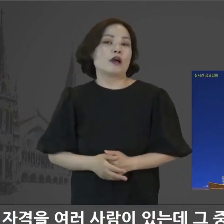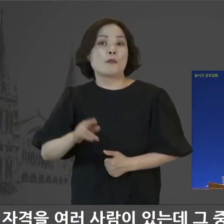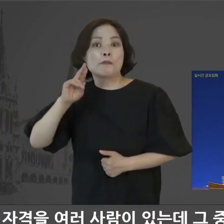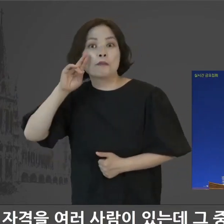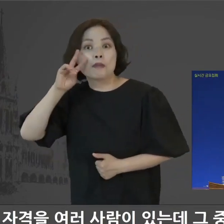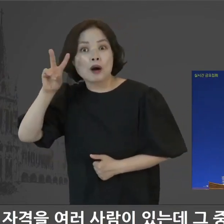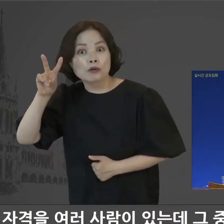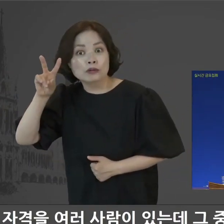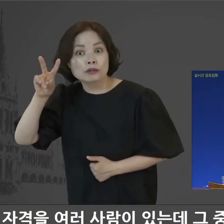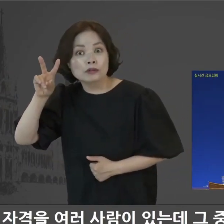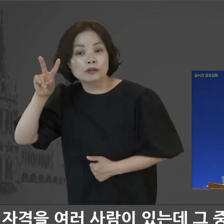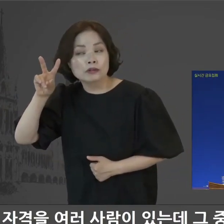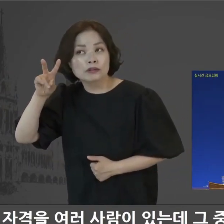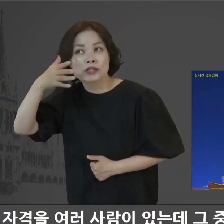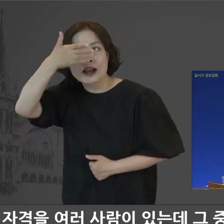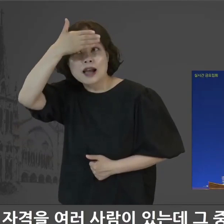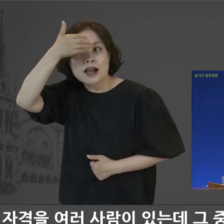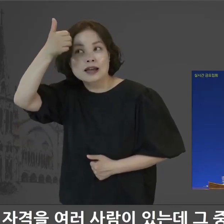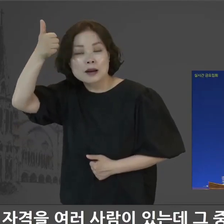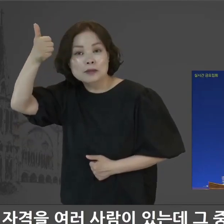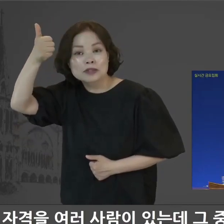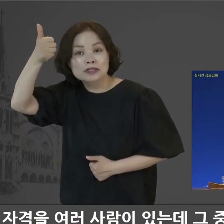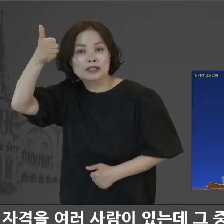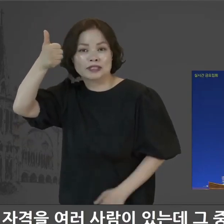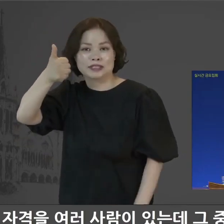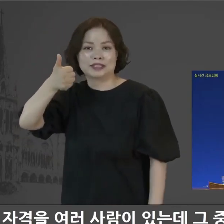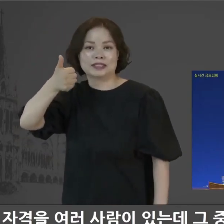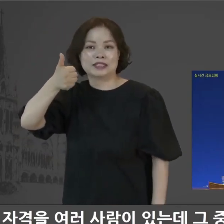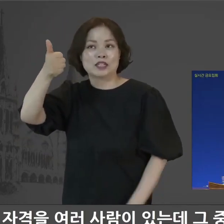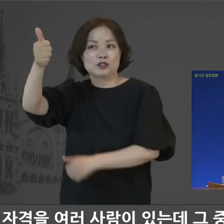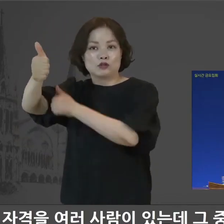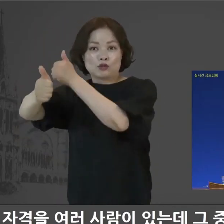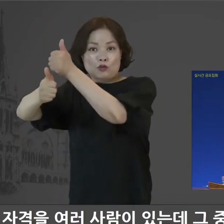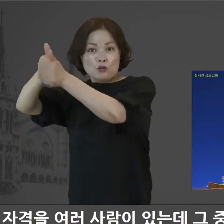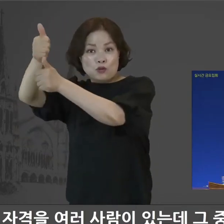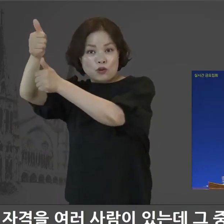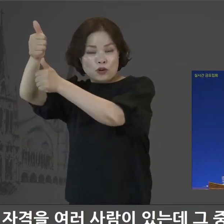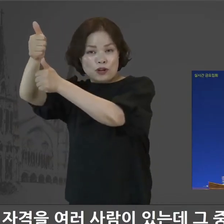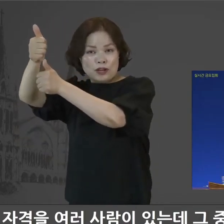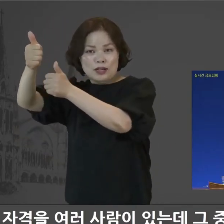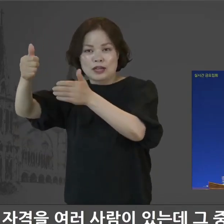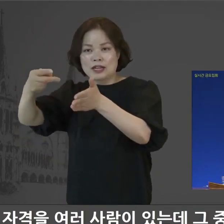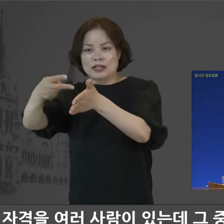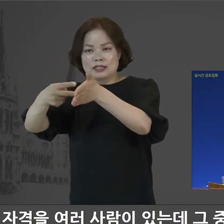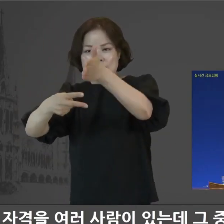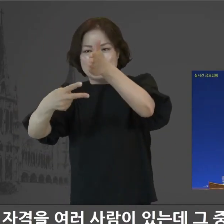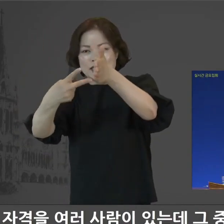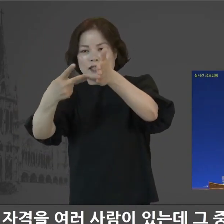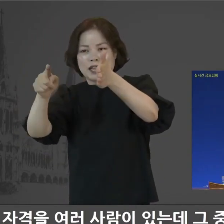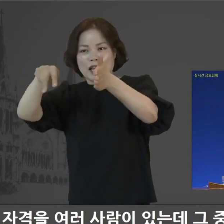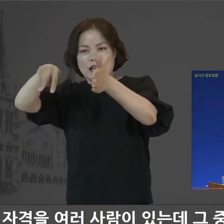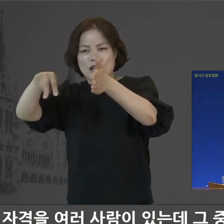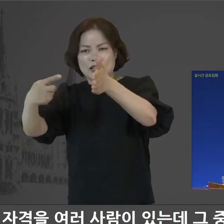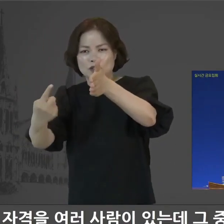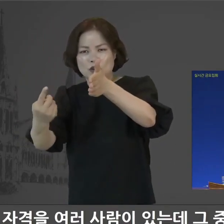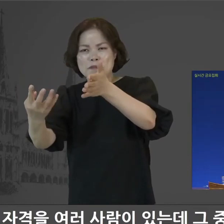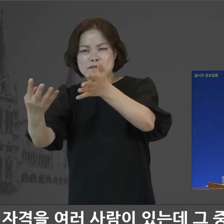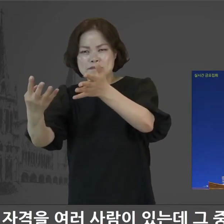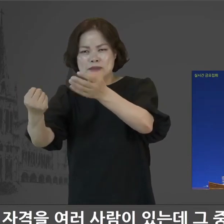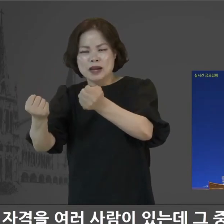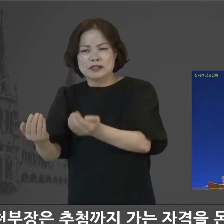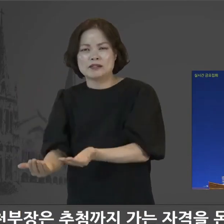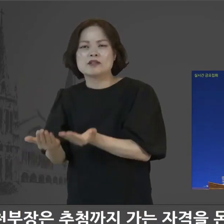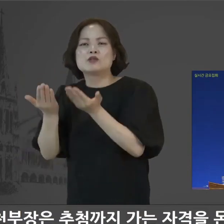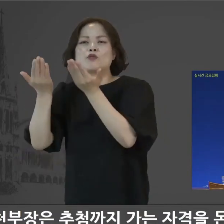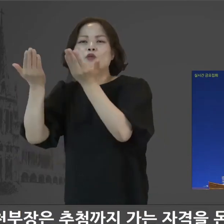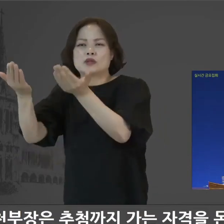바울은 아마 할아버지 혹은 그 조상이 다소의 많은 기여를 하고 시민권을 받았을 것이다.